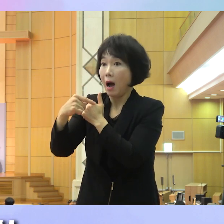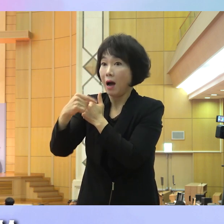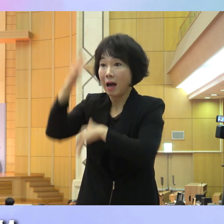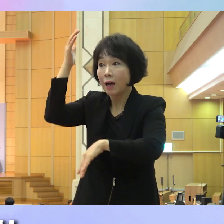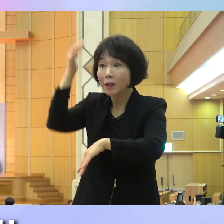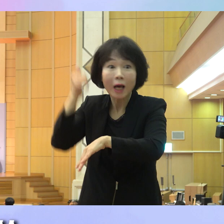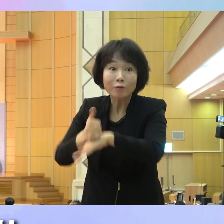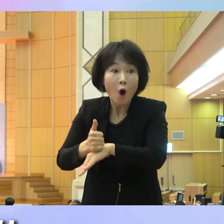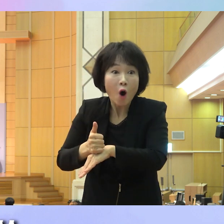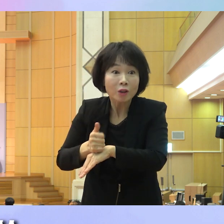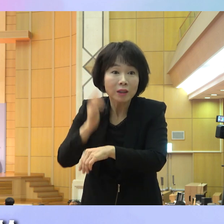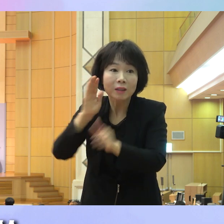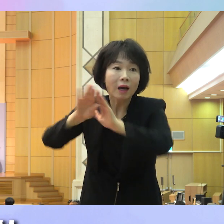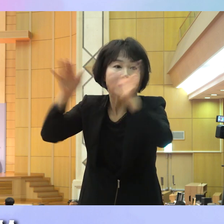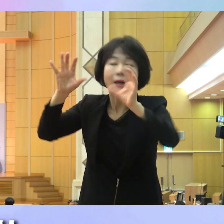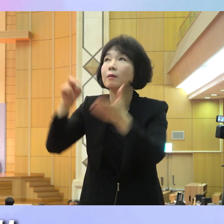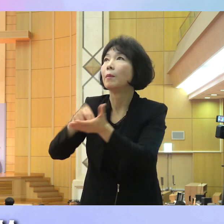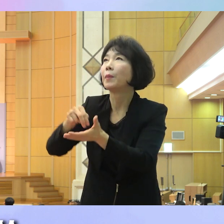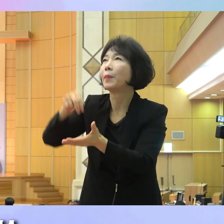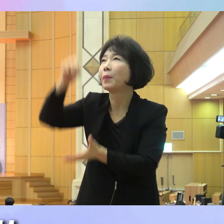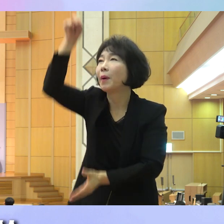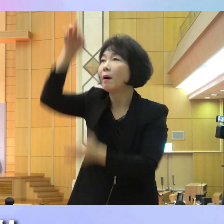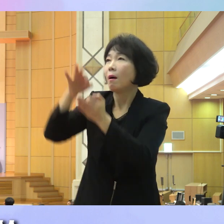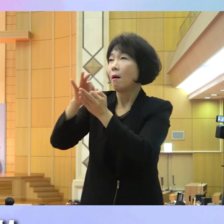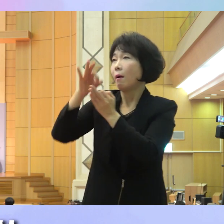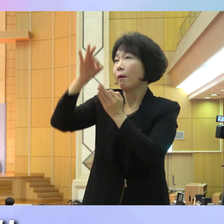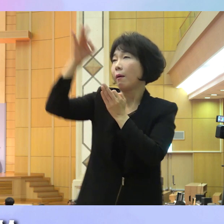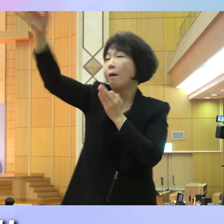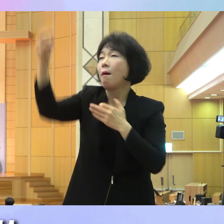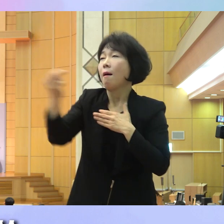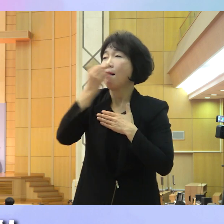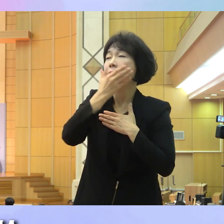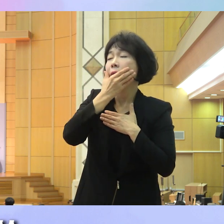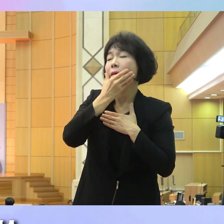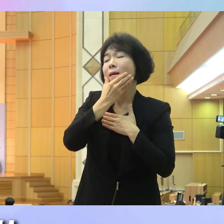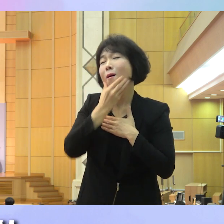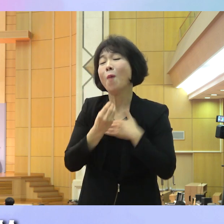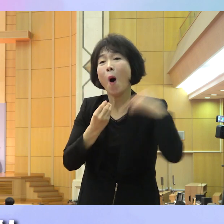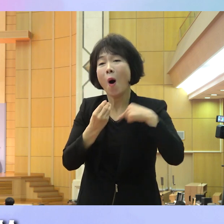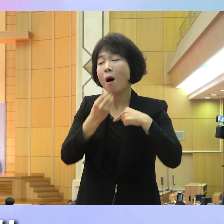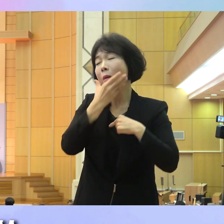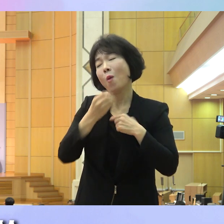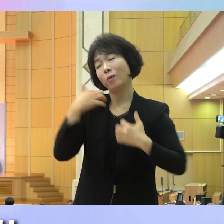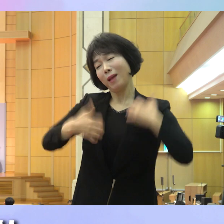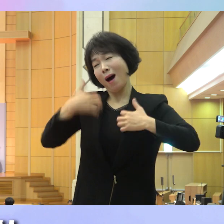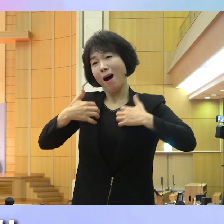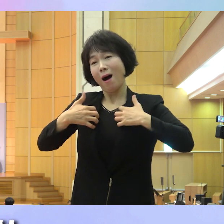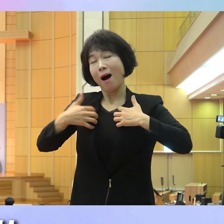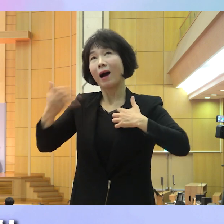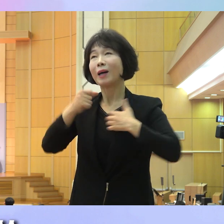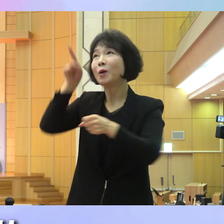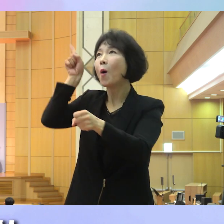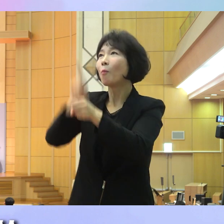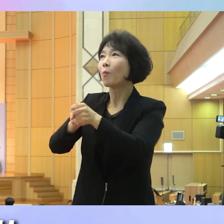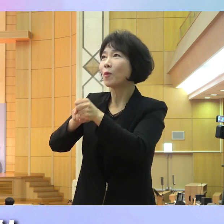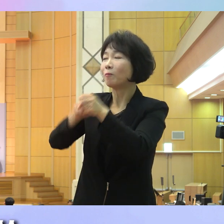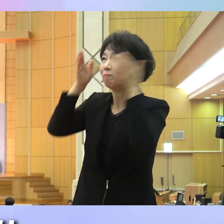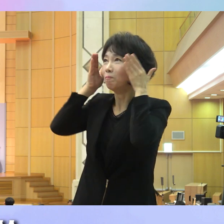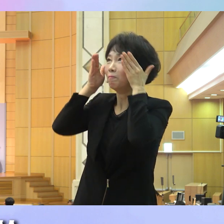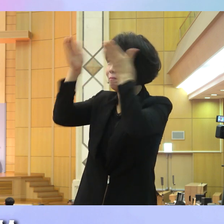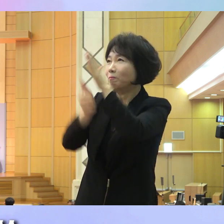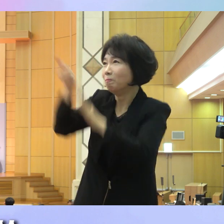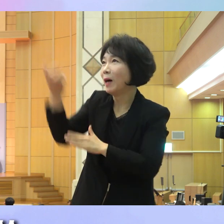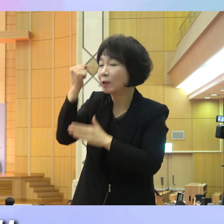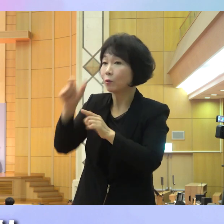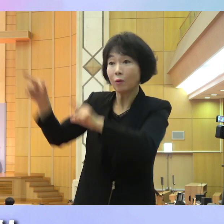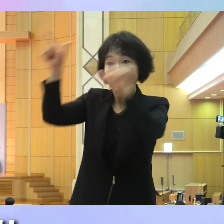가서 영생 복락을 누릴 수 있는 그 소망, 그 목표를 가지고 지금 우리는